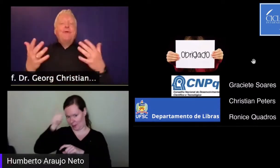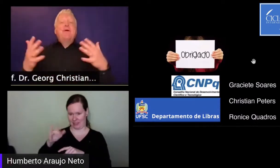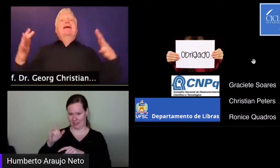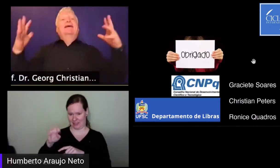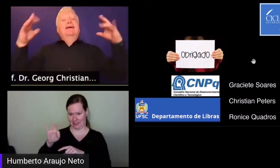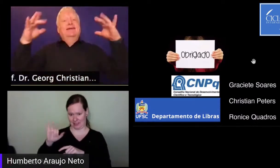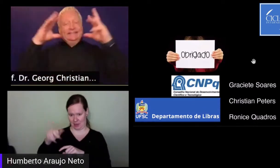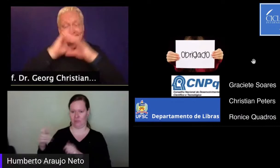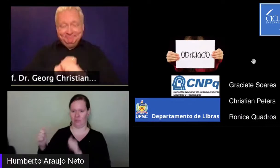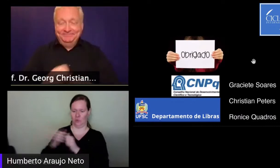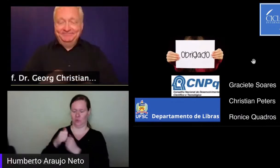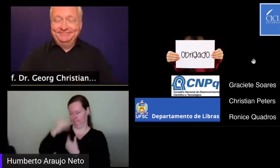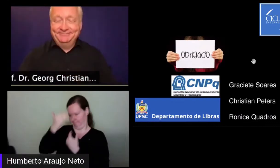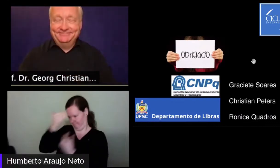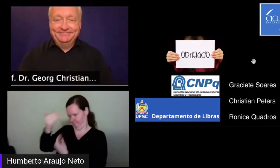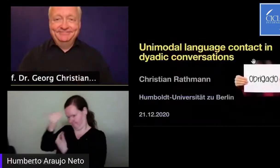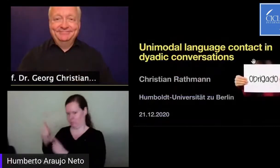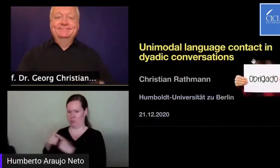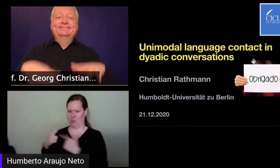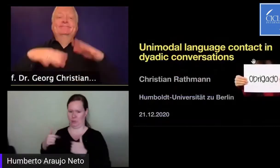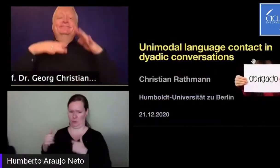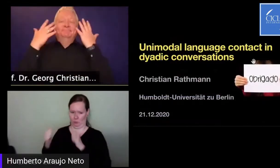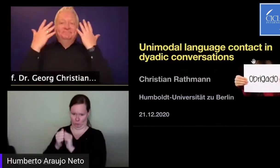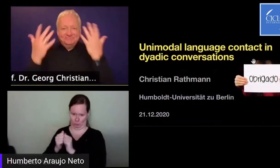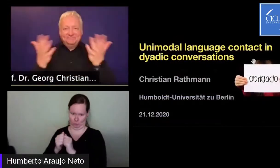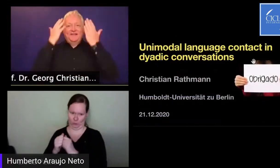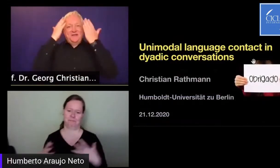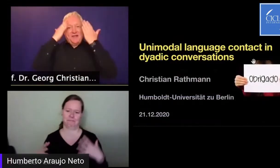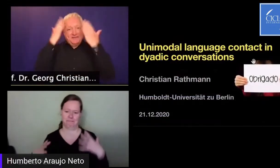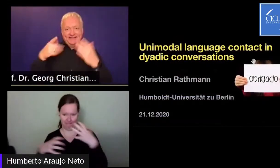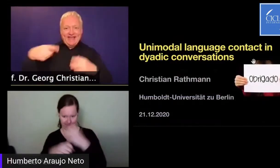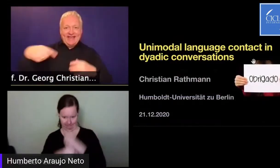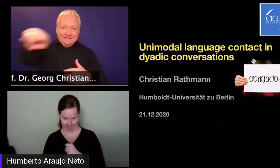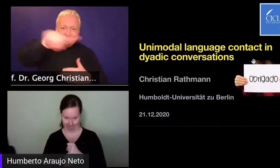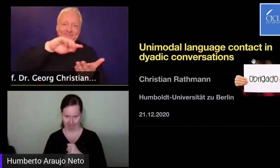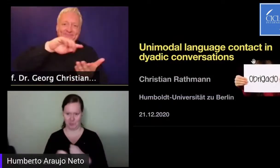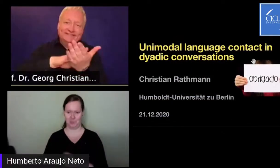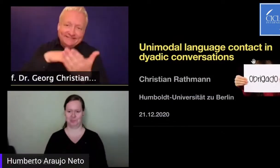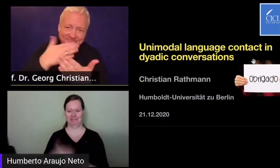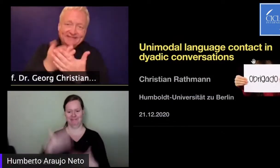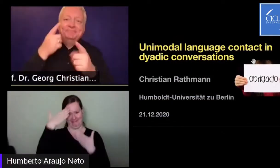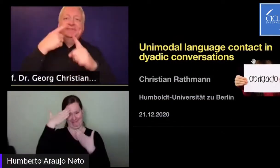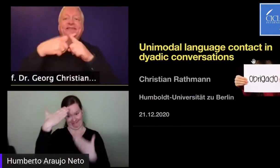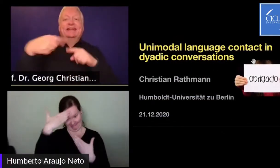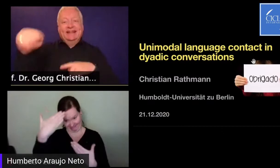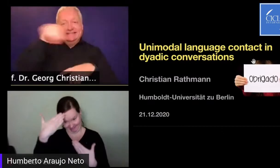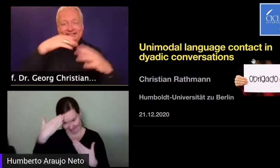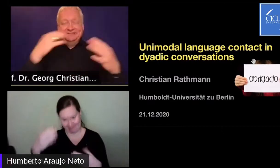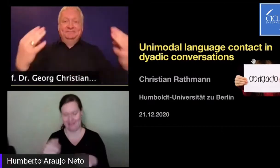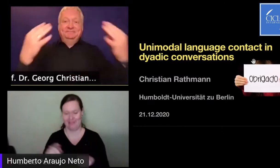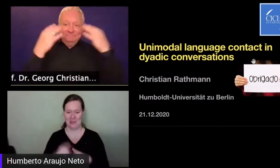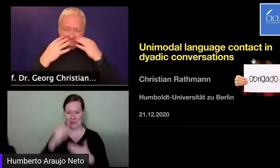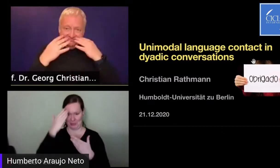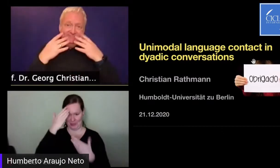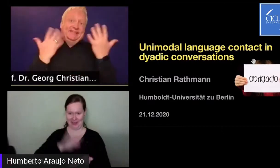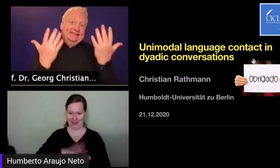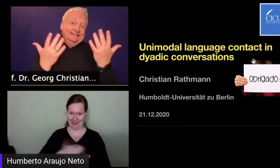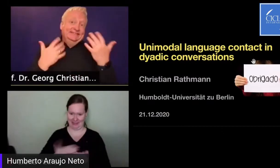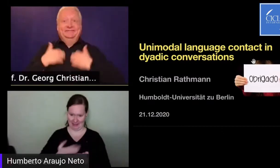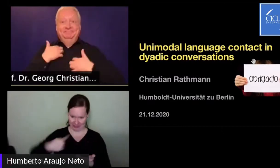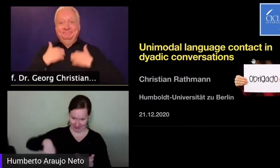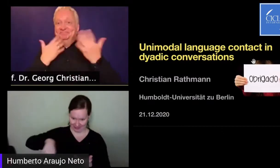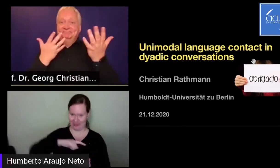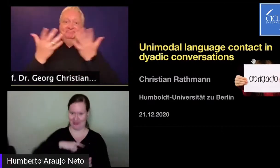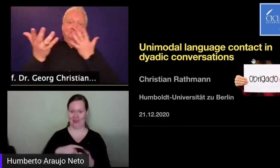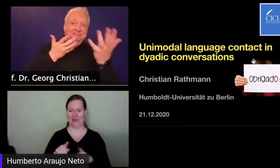Também ao Christian, entre outros colaboradores, ok? Agradeço a todos que